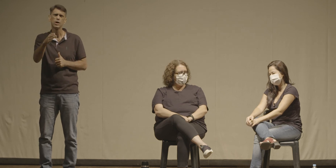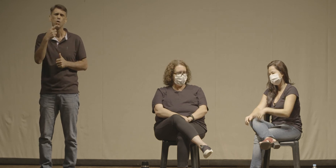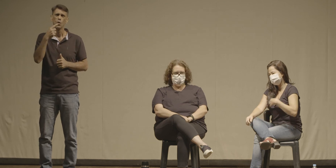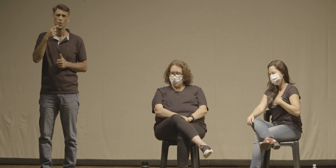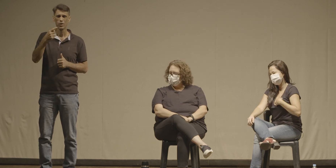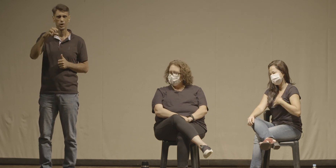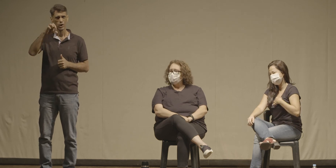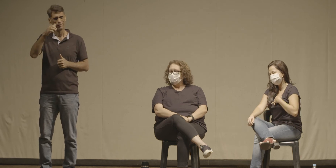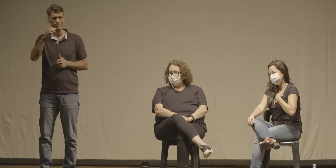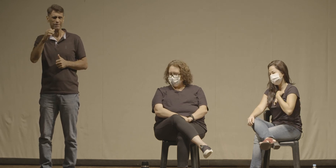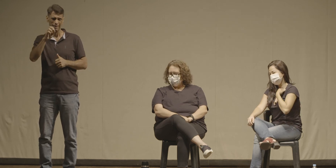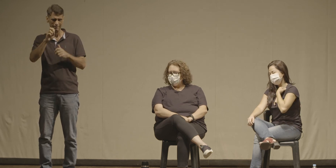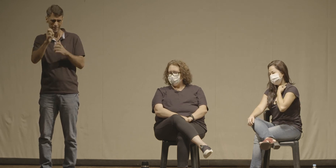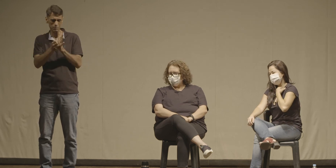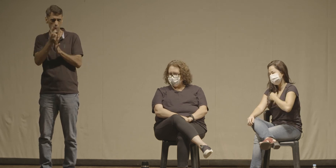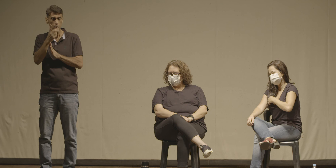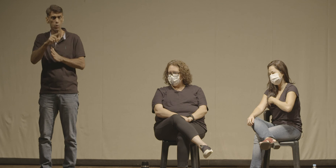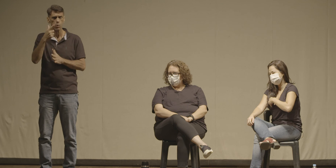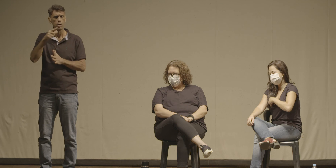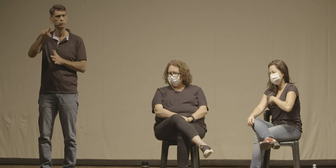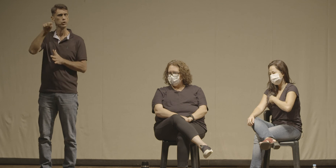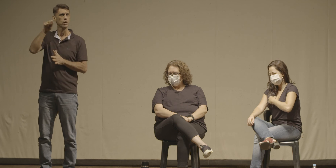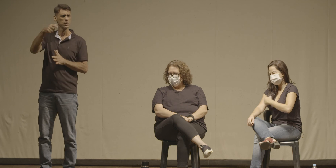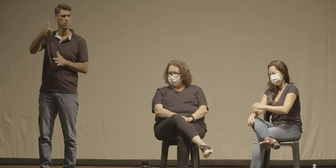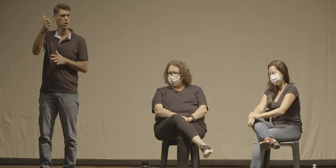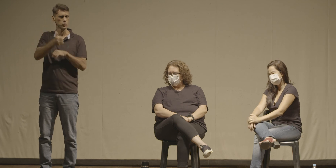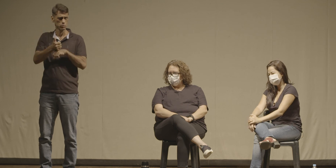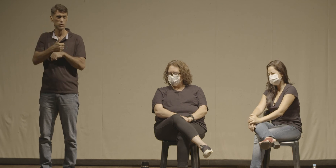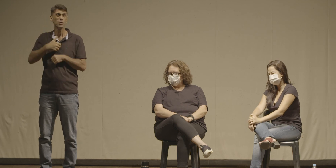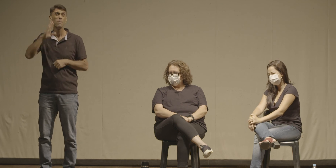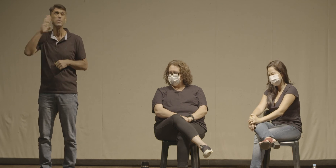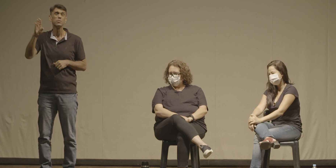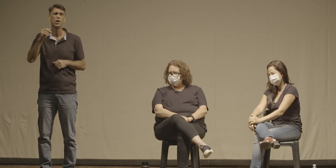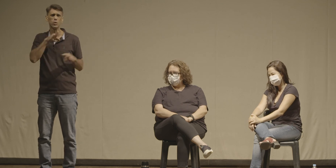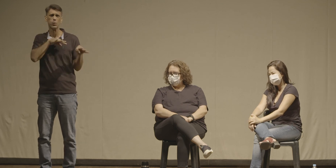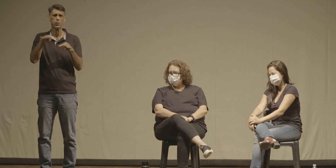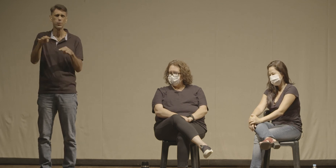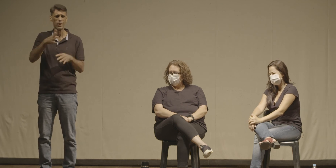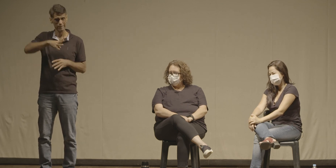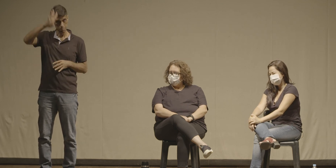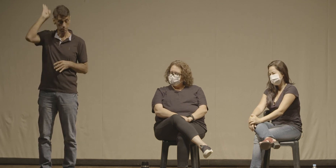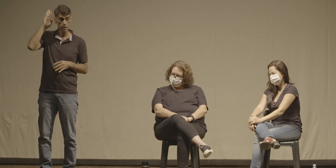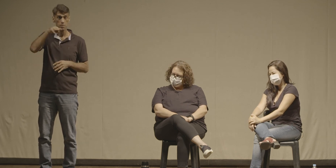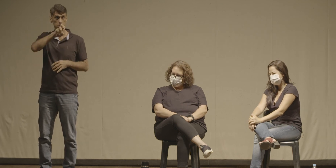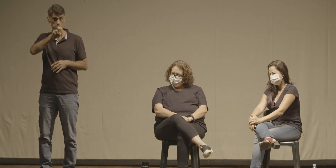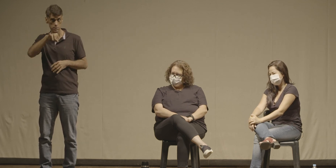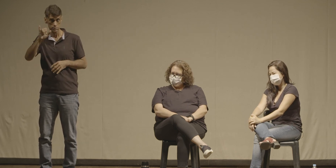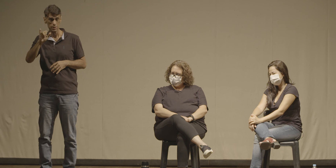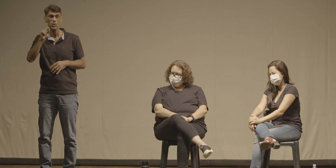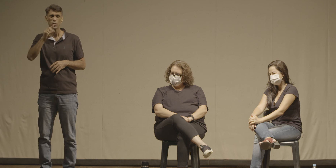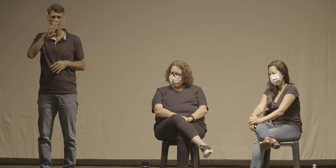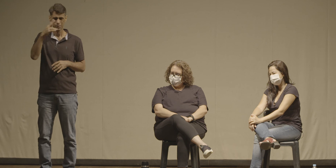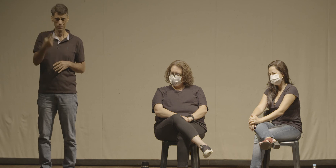assim ela tem um salário infinitamente menor do que o principal, que os mais conhecidos, que é Neymar, Messi, etc. Neymar, somente por ser